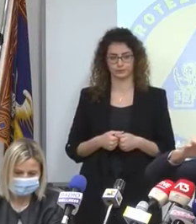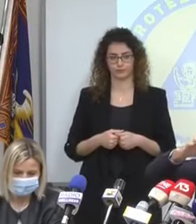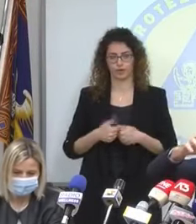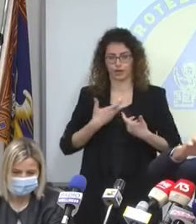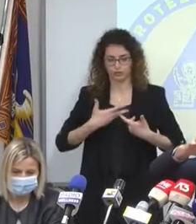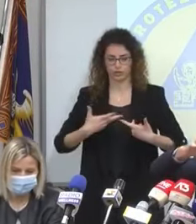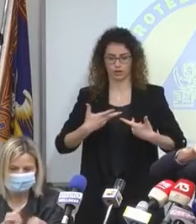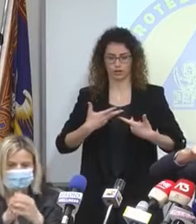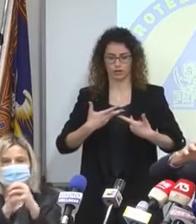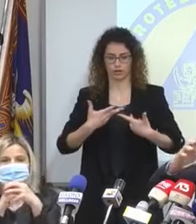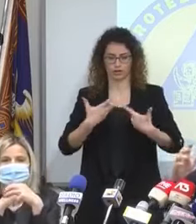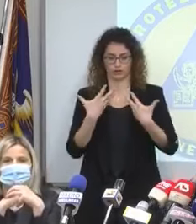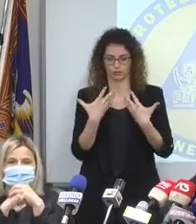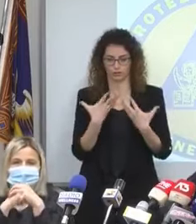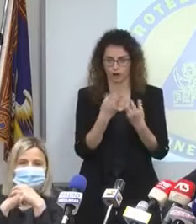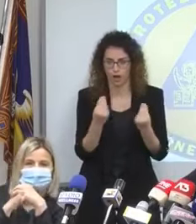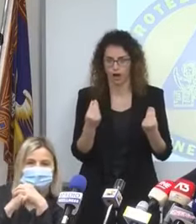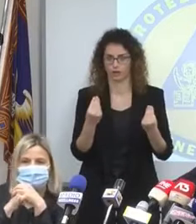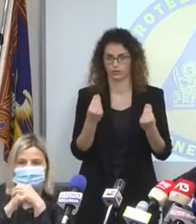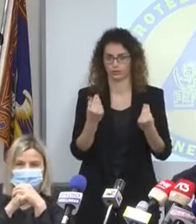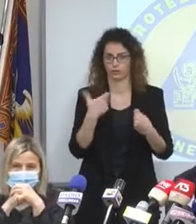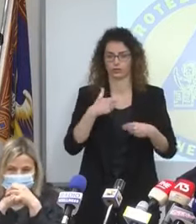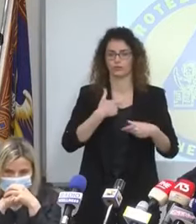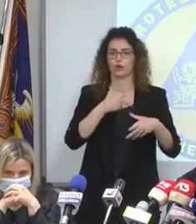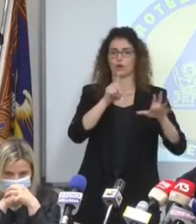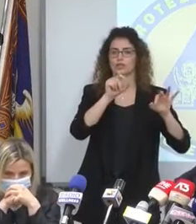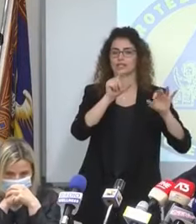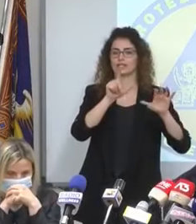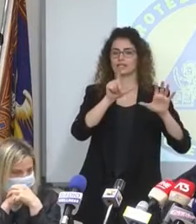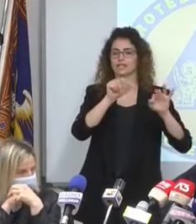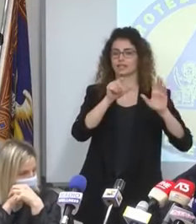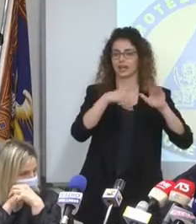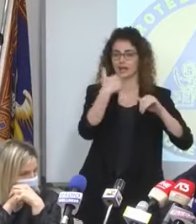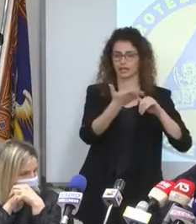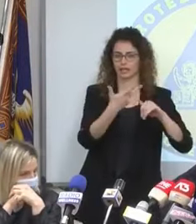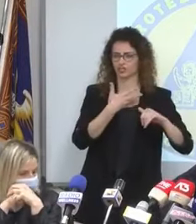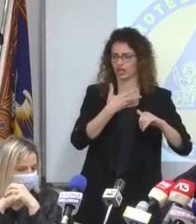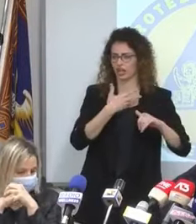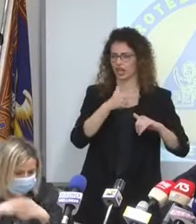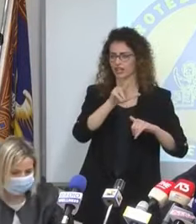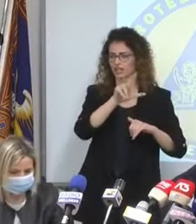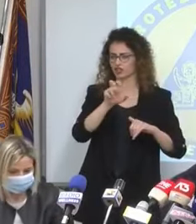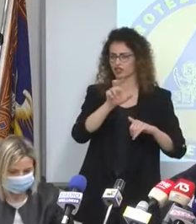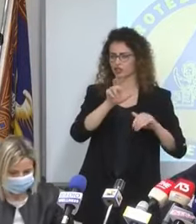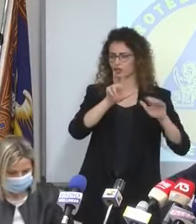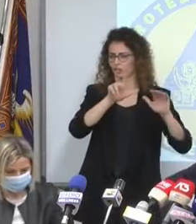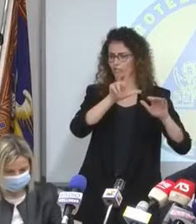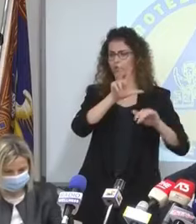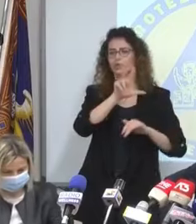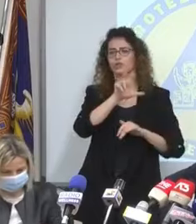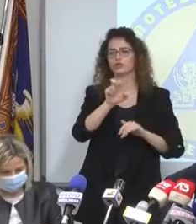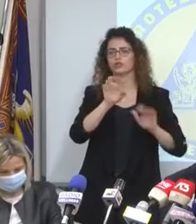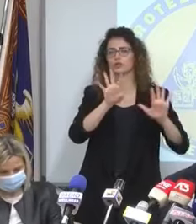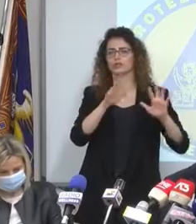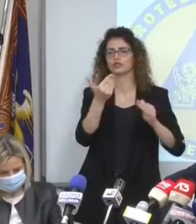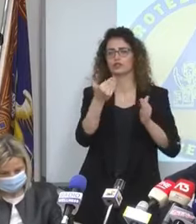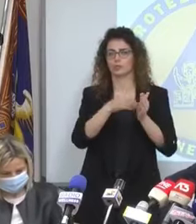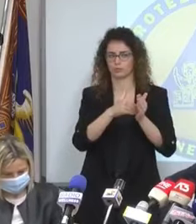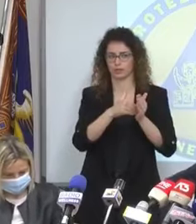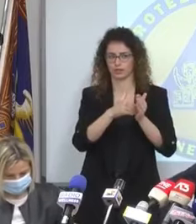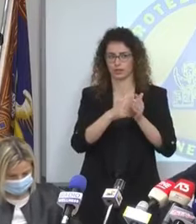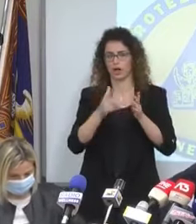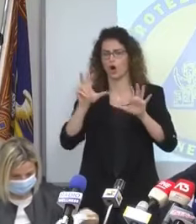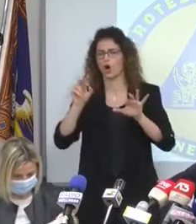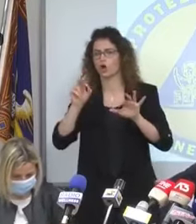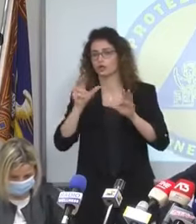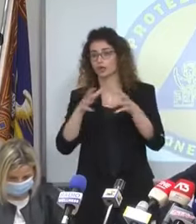Che è già un bel impegno, perché se, considerate che gli over 70 sono 395.000, giusto Manuela? Degli over 80